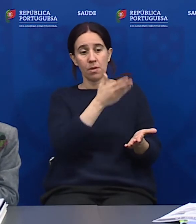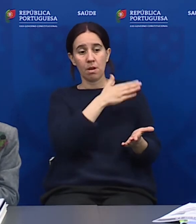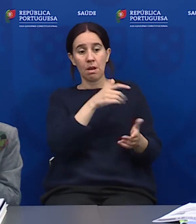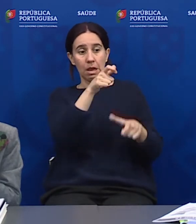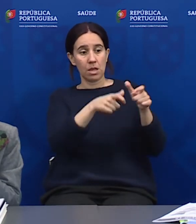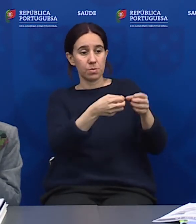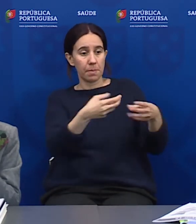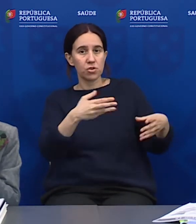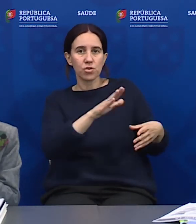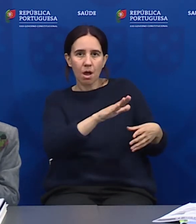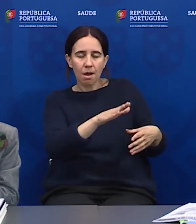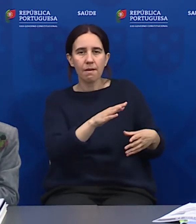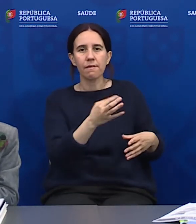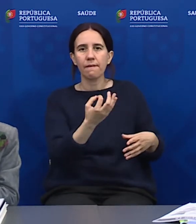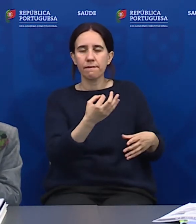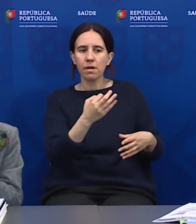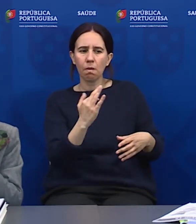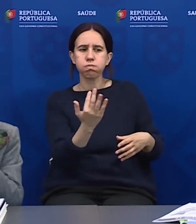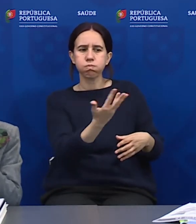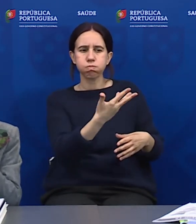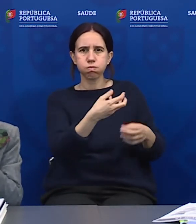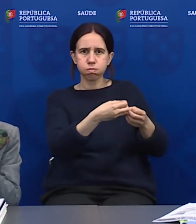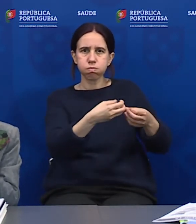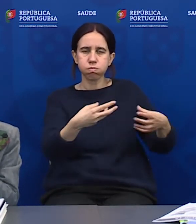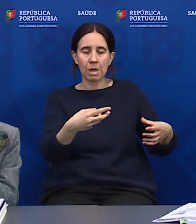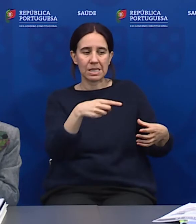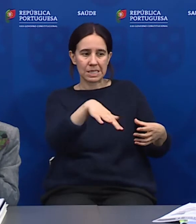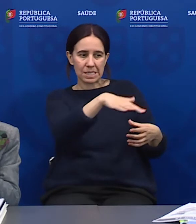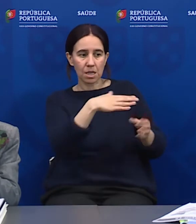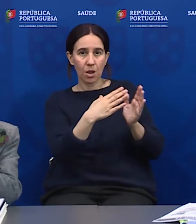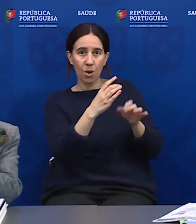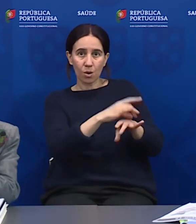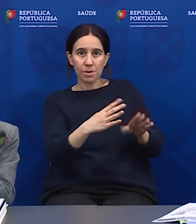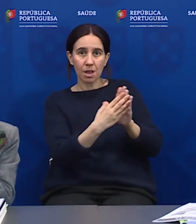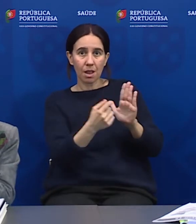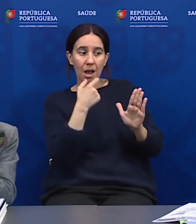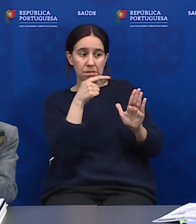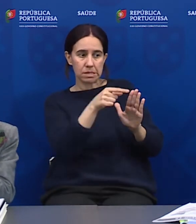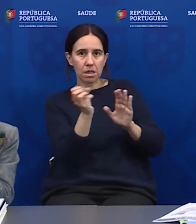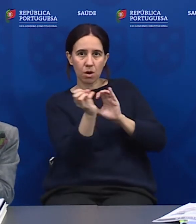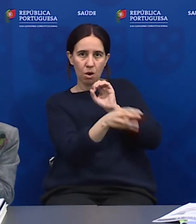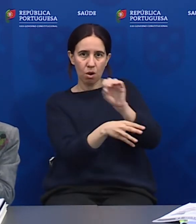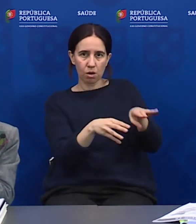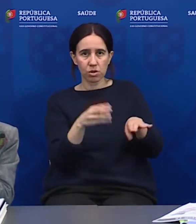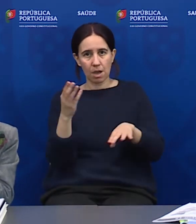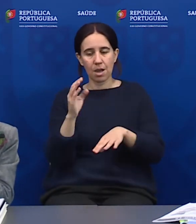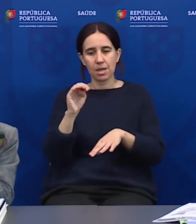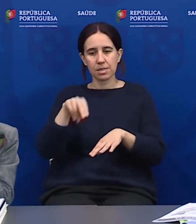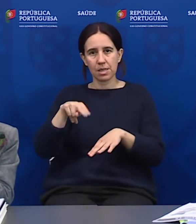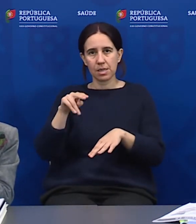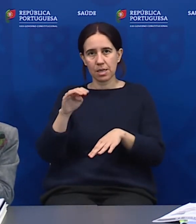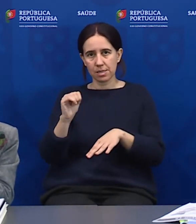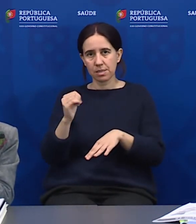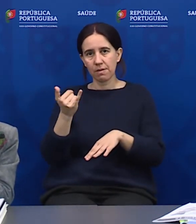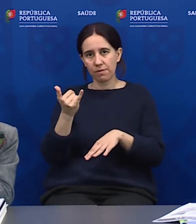primeiros casos, as primeiras dezenas de casos, e era para esses hospitais que nós canalizávamos, através do SNS